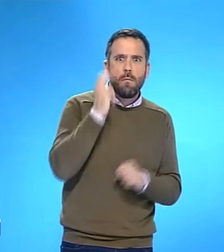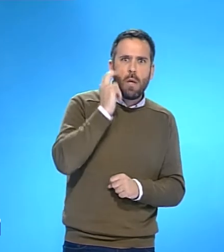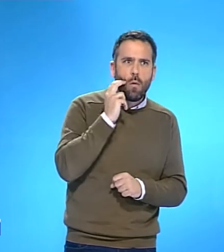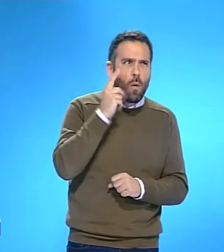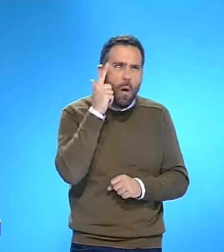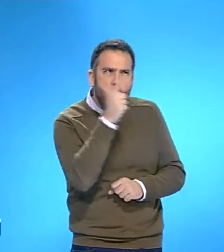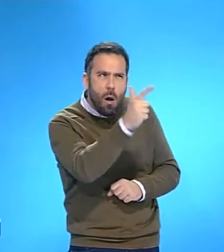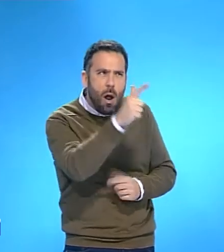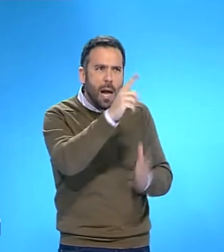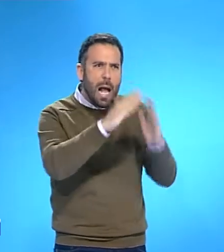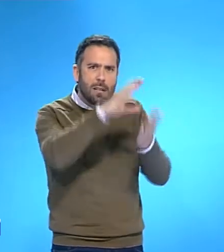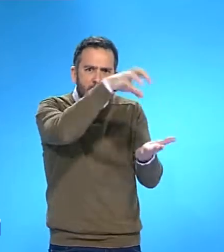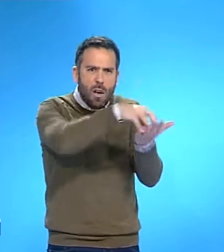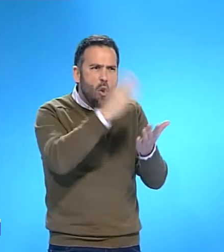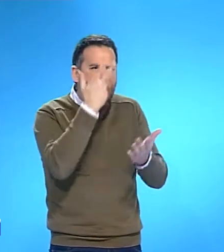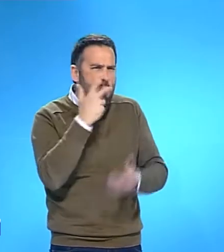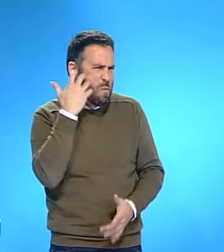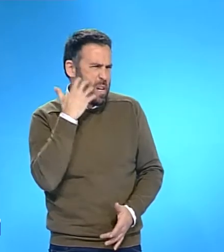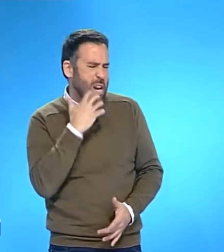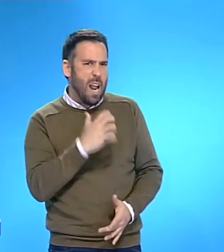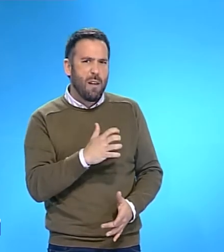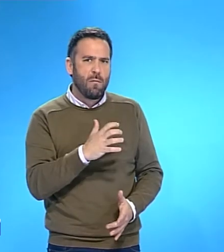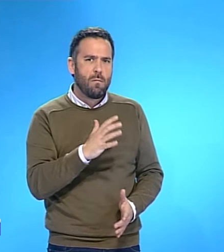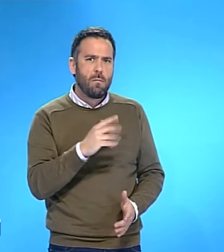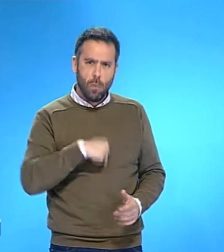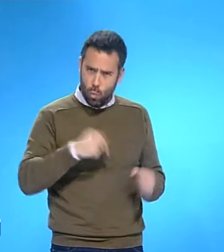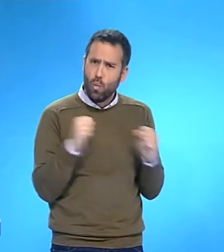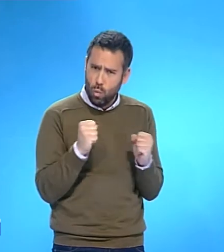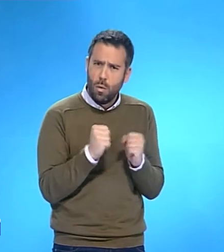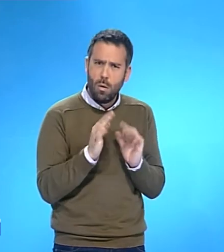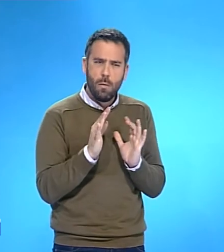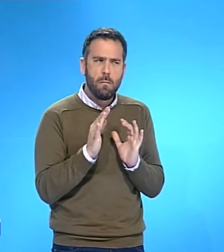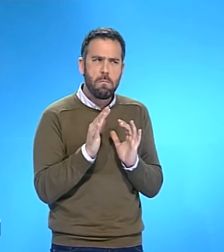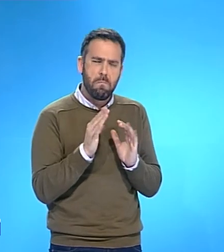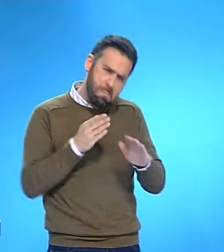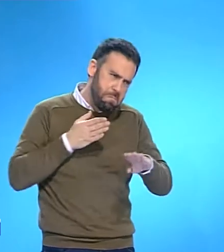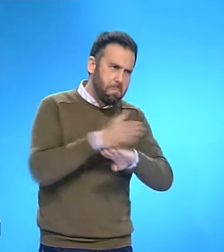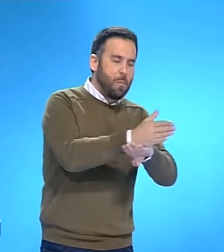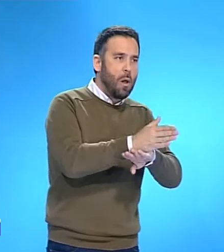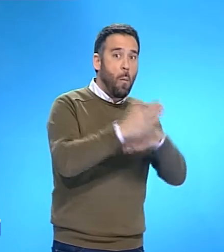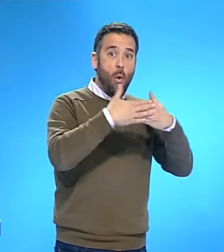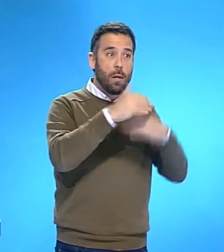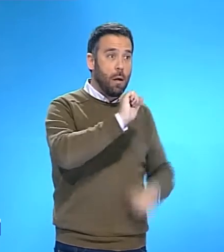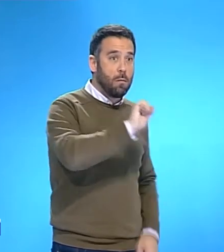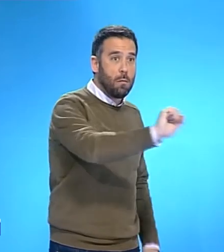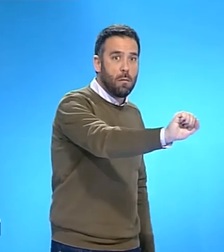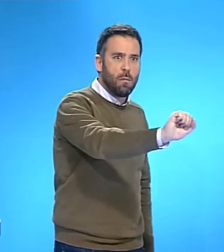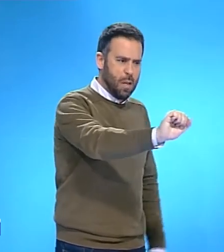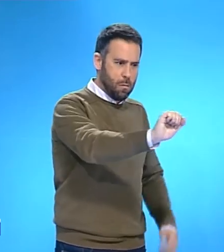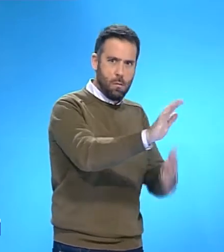no conocía. Entonces a lo lejos vio una casa que tenía un color muy raro y aunque estaba muy asustado, empujó la